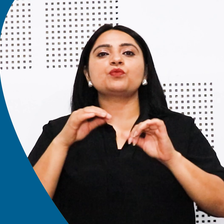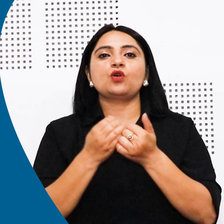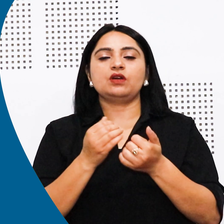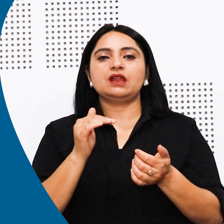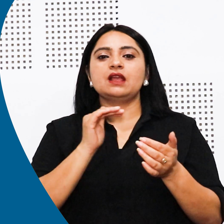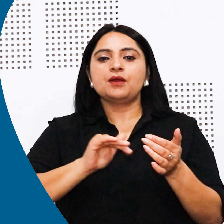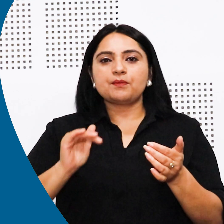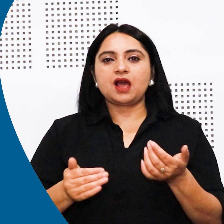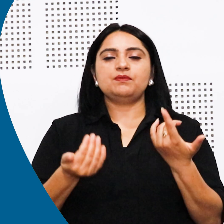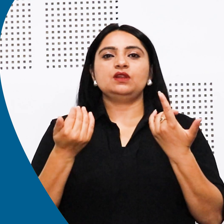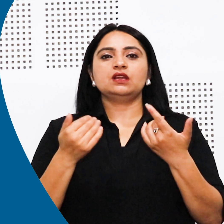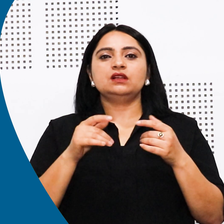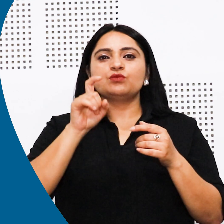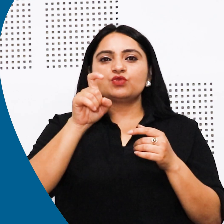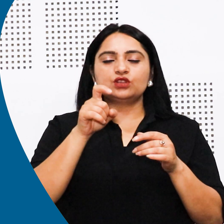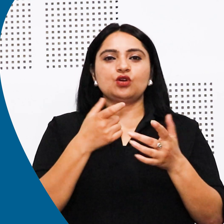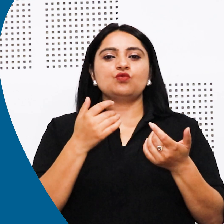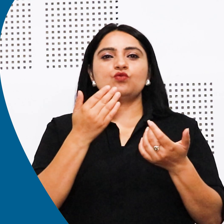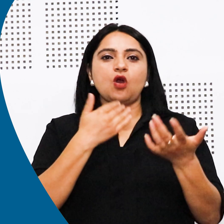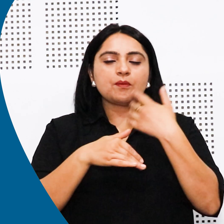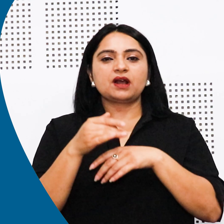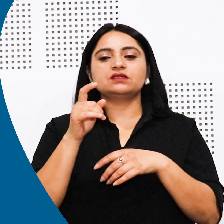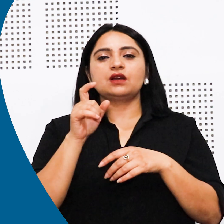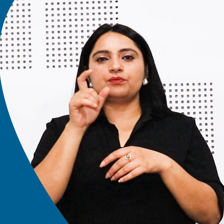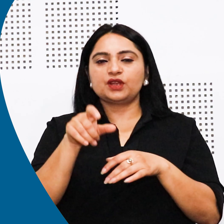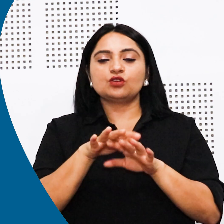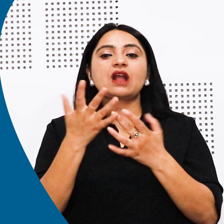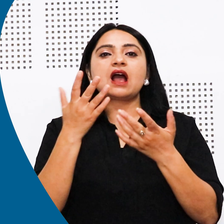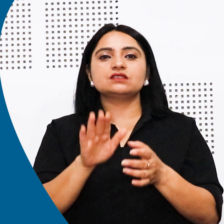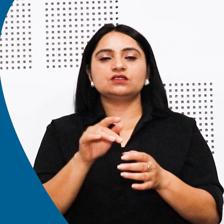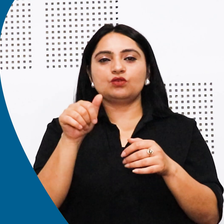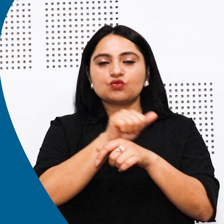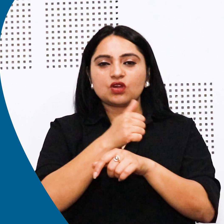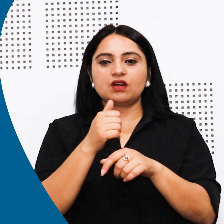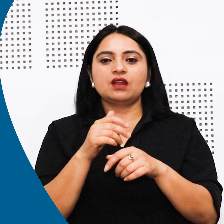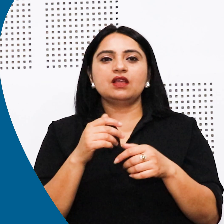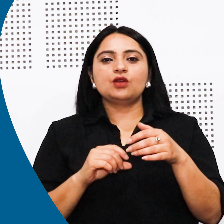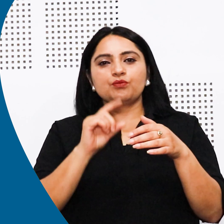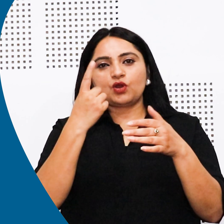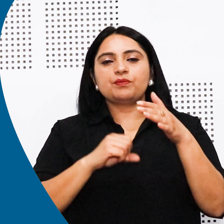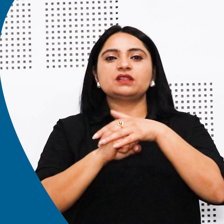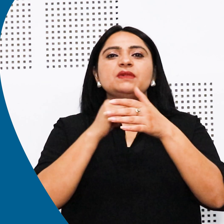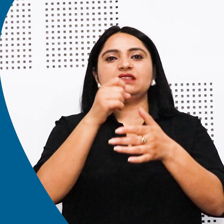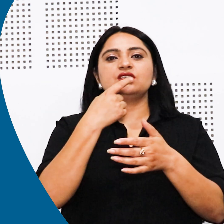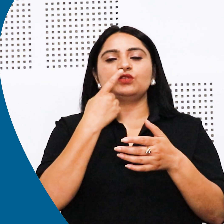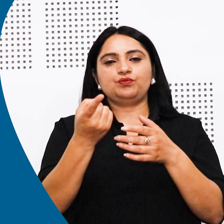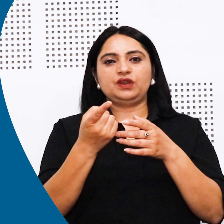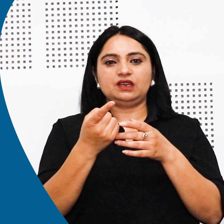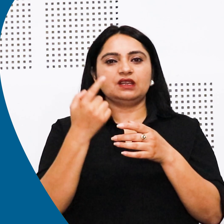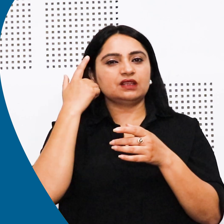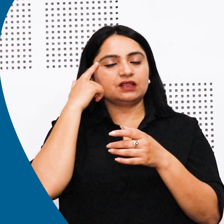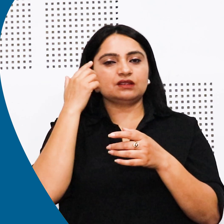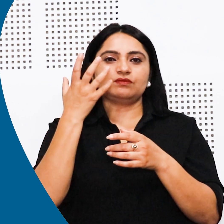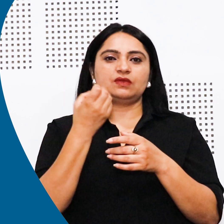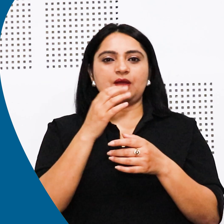बालबालिका वृद्ध वृद्धा र अपाङ्गताहरू कता छन् र उनीहरूलाई कसरी पहिलो प्राथमिकता दिने भन्ने त्यो नक्साले पनि अब सहयोग पुर्याइरहेको छ। वडा नम्बर 7 वैदिका